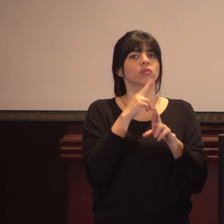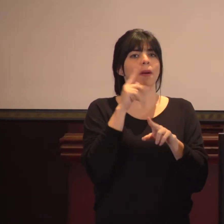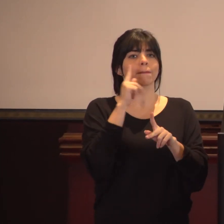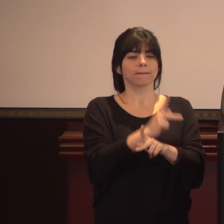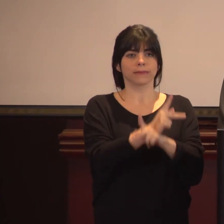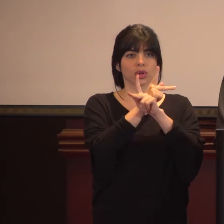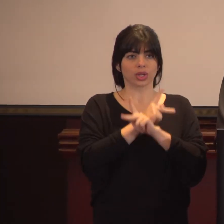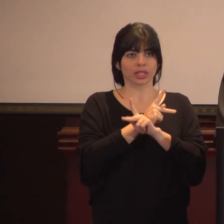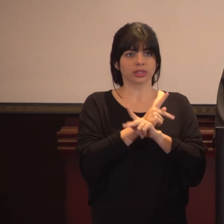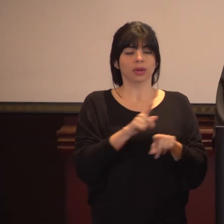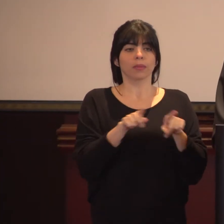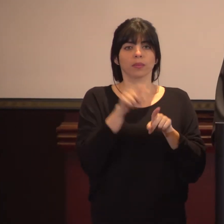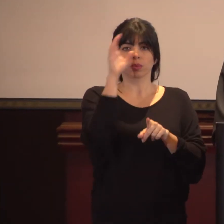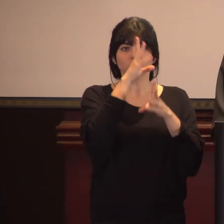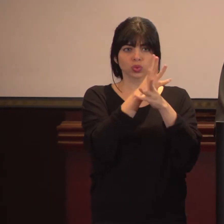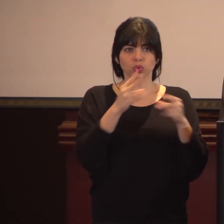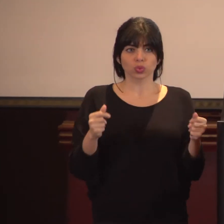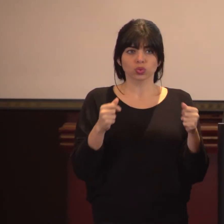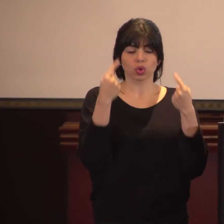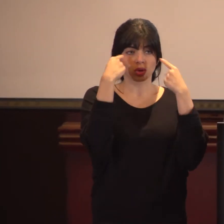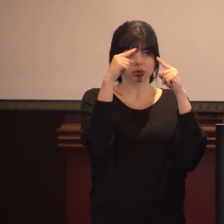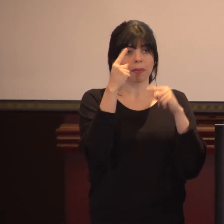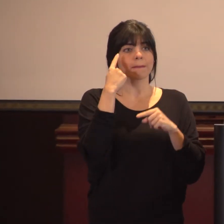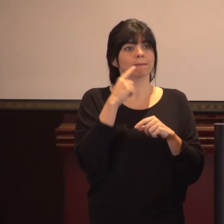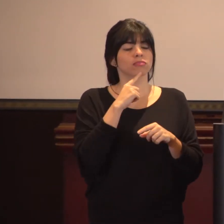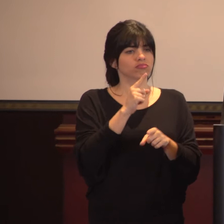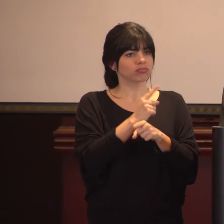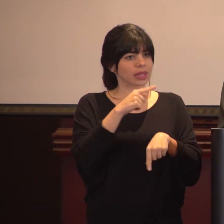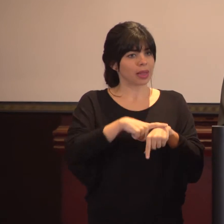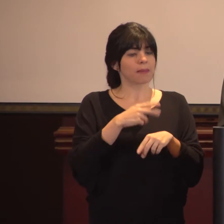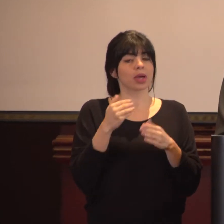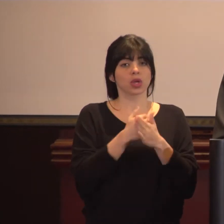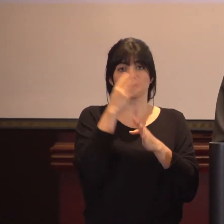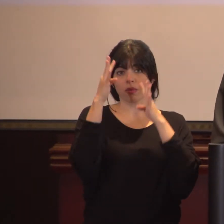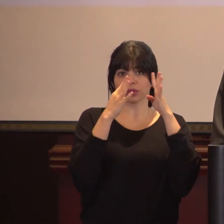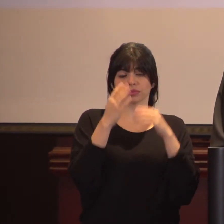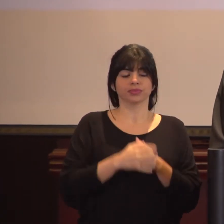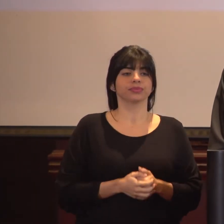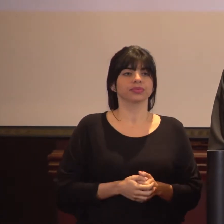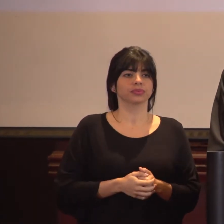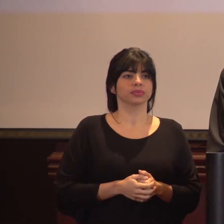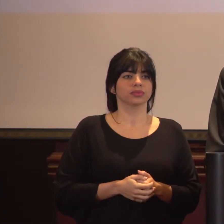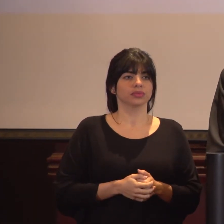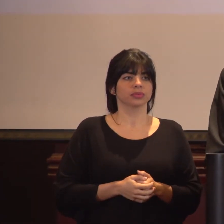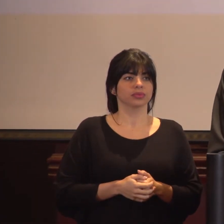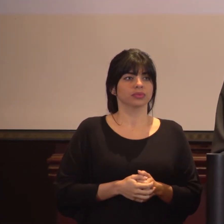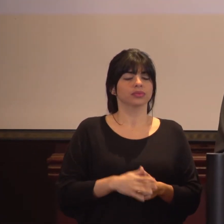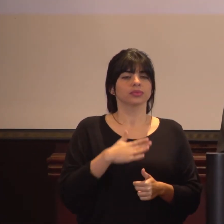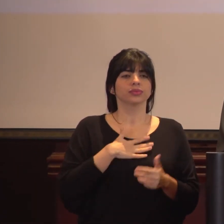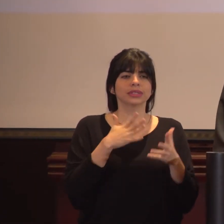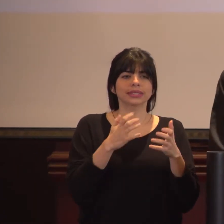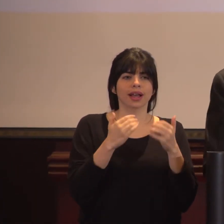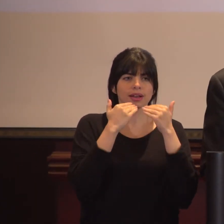protección y de soluciones efectivas prácticas y novedosas quisiera